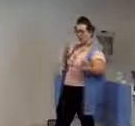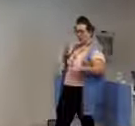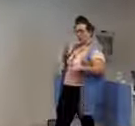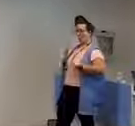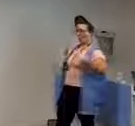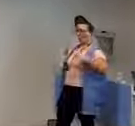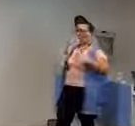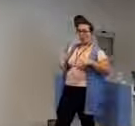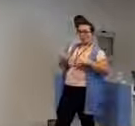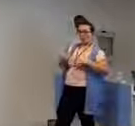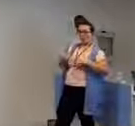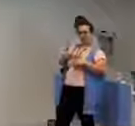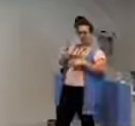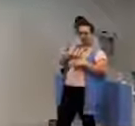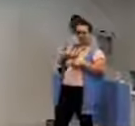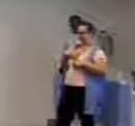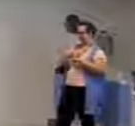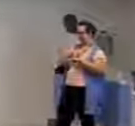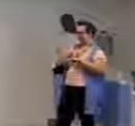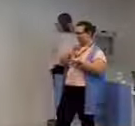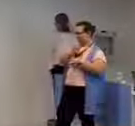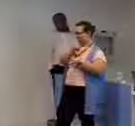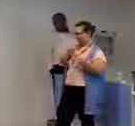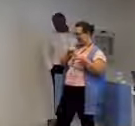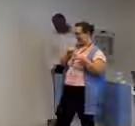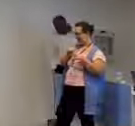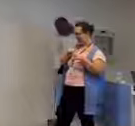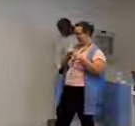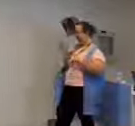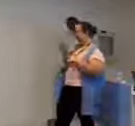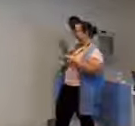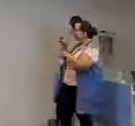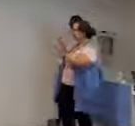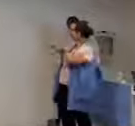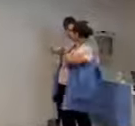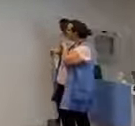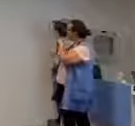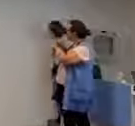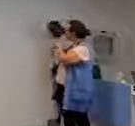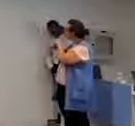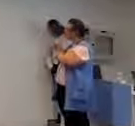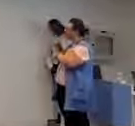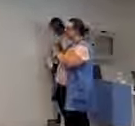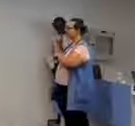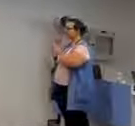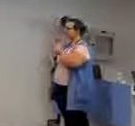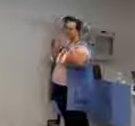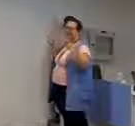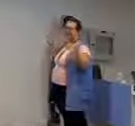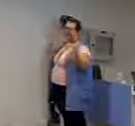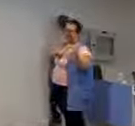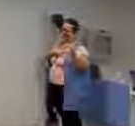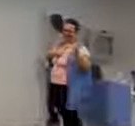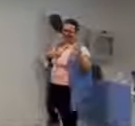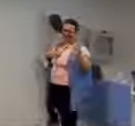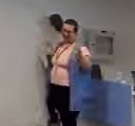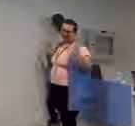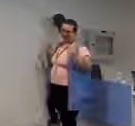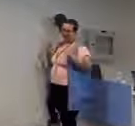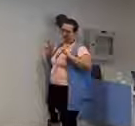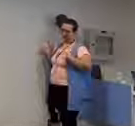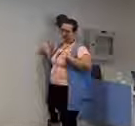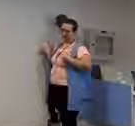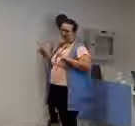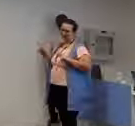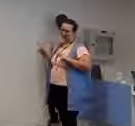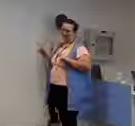lá no Suíço, mas raramente encontrei isso no chão de fábrica quando eu fui para o mercado de trabalho. Hoje, por sua